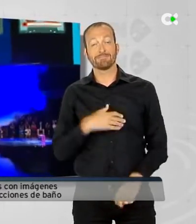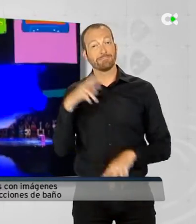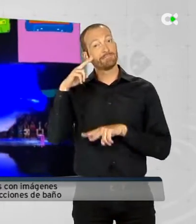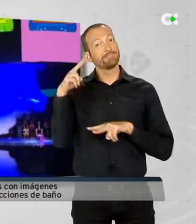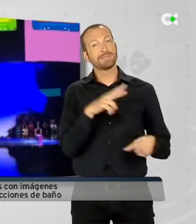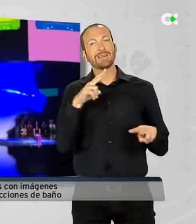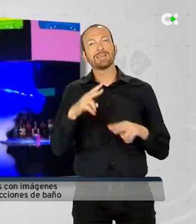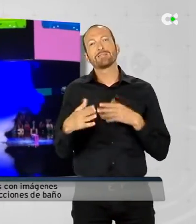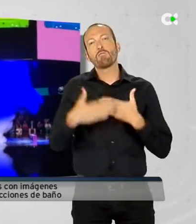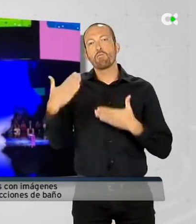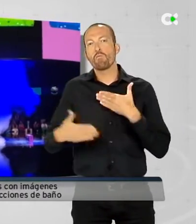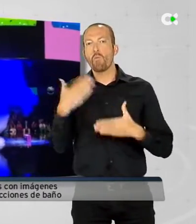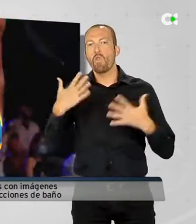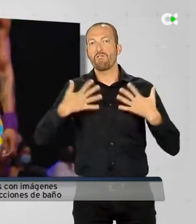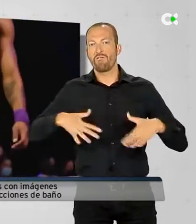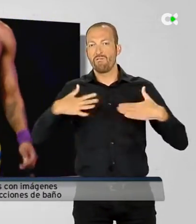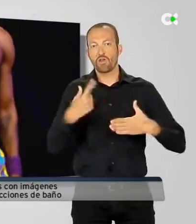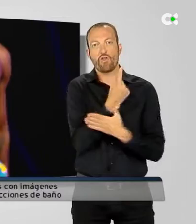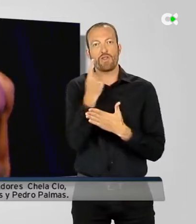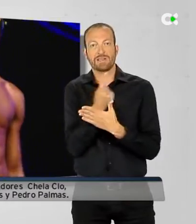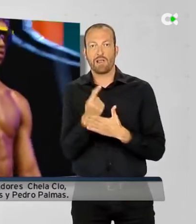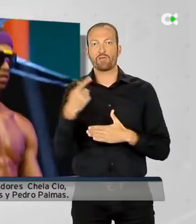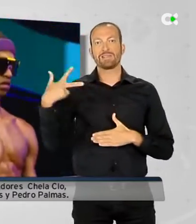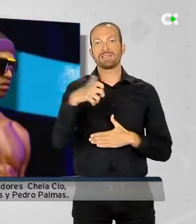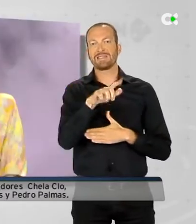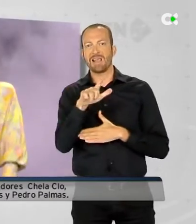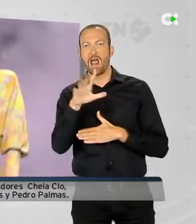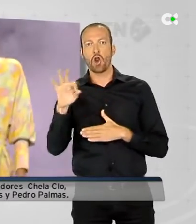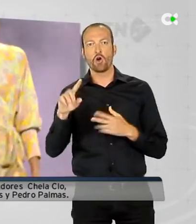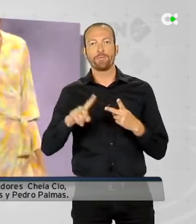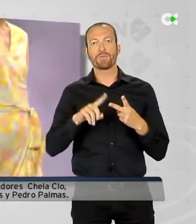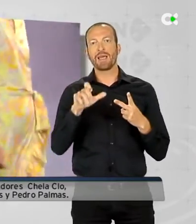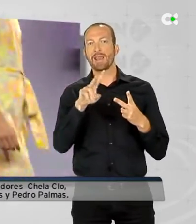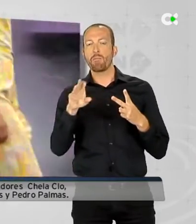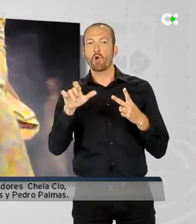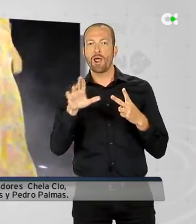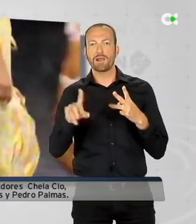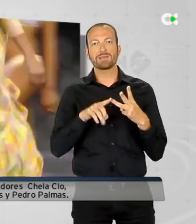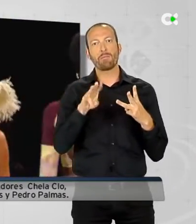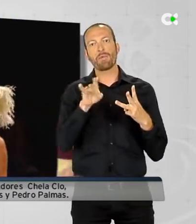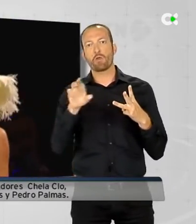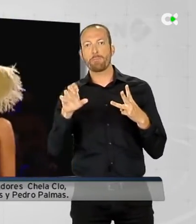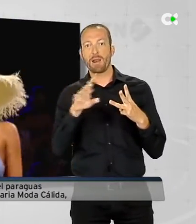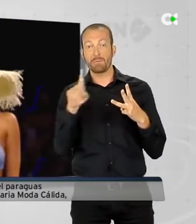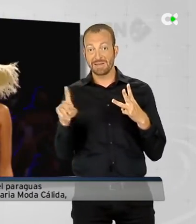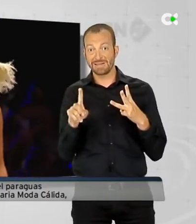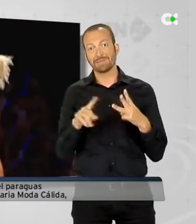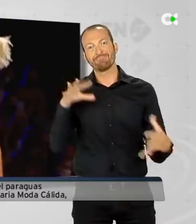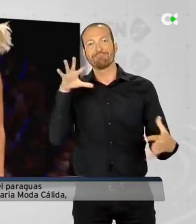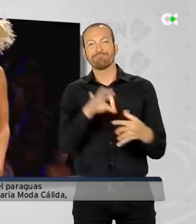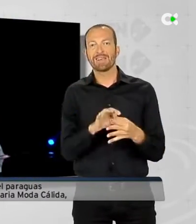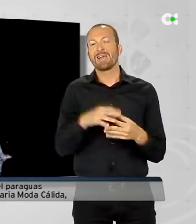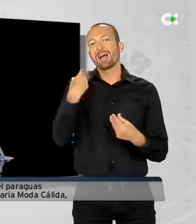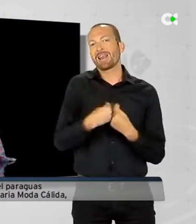Nos vamos con imágenes de las colecciones de baño de los diseñadores Chela Cló, Elena Morales y Pedro Palmas. Bajo el paraguas de